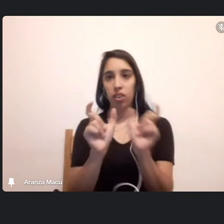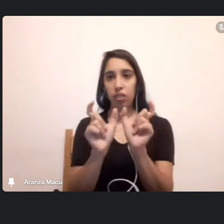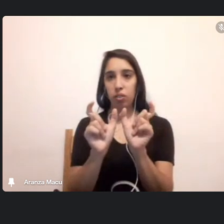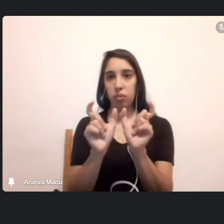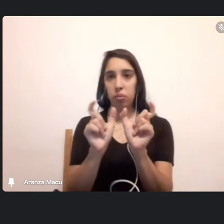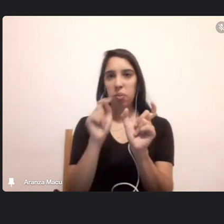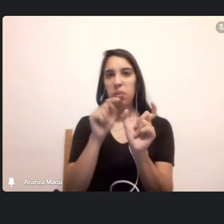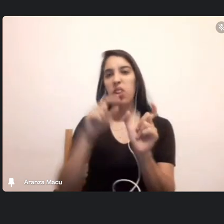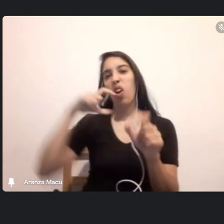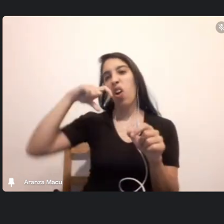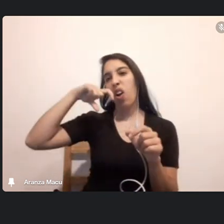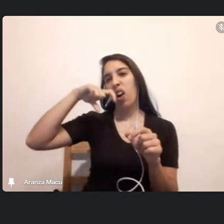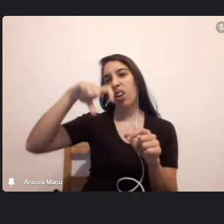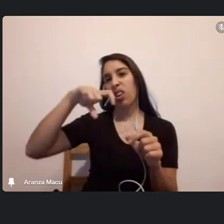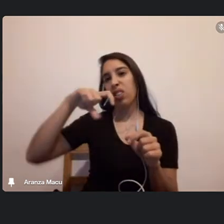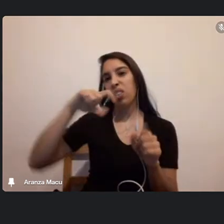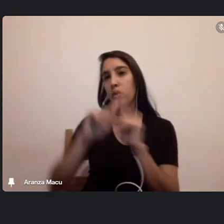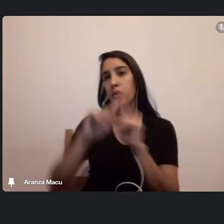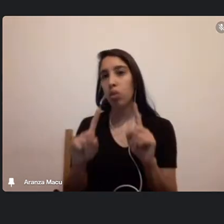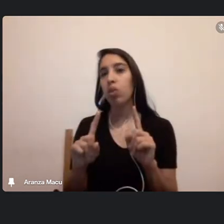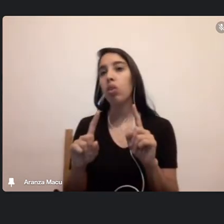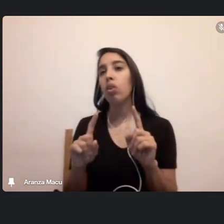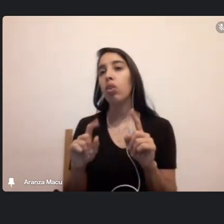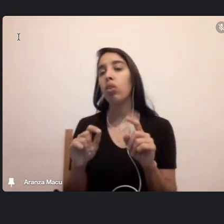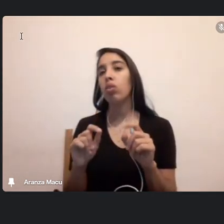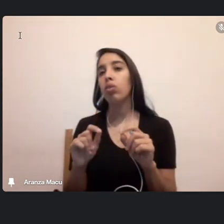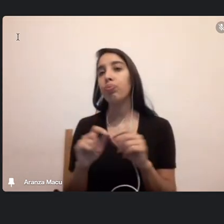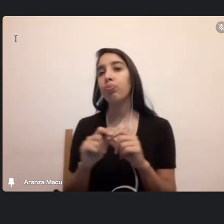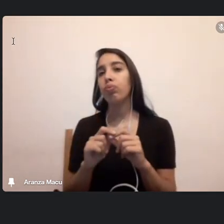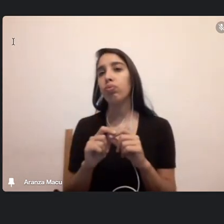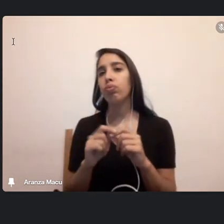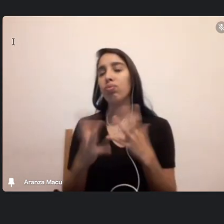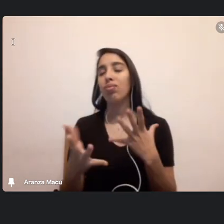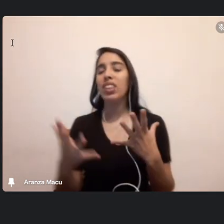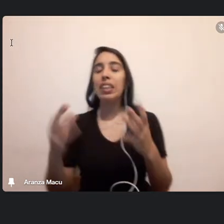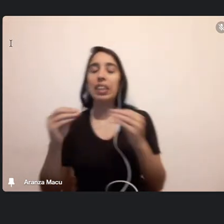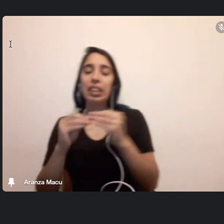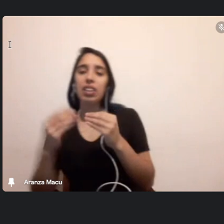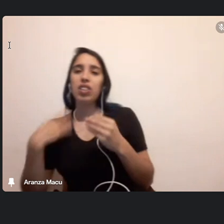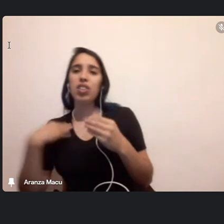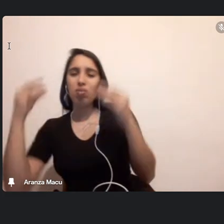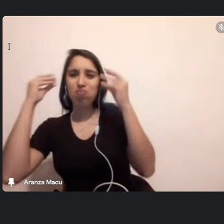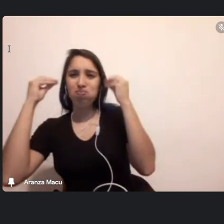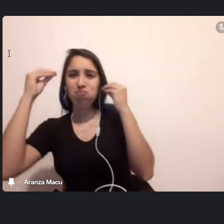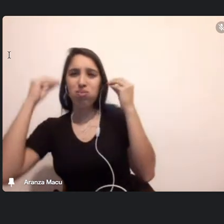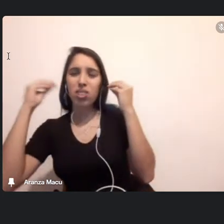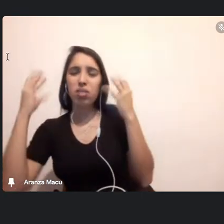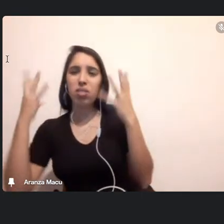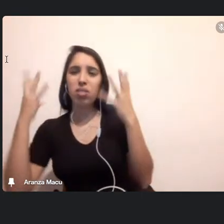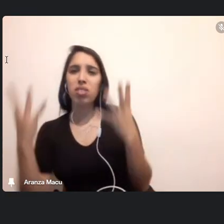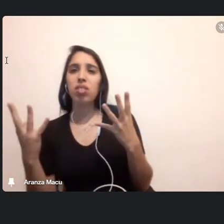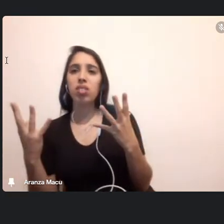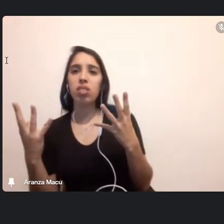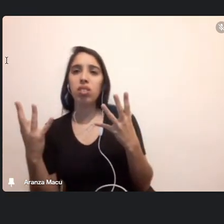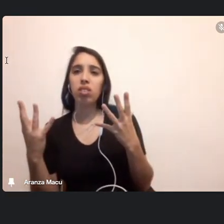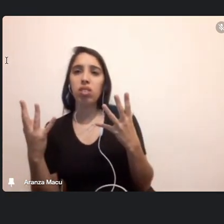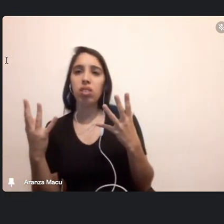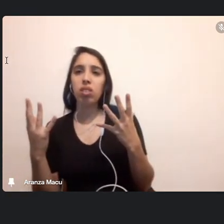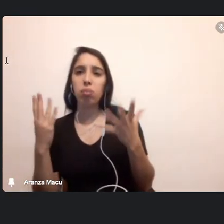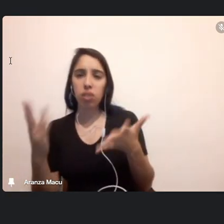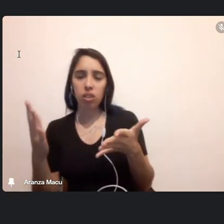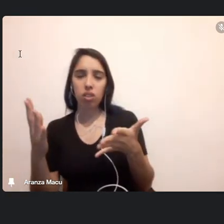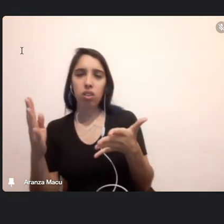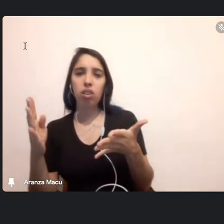de palabra. Claro, esa es la confusión que tengo, profe, todavía, ¿no? Sí. Porque lo miro en